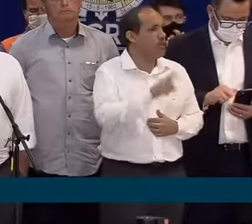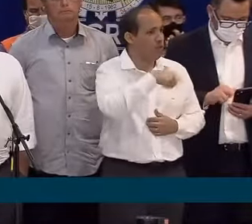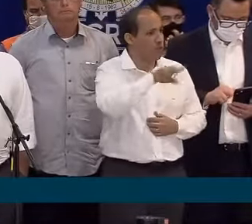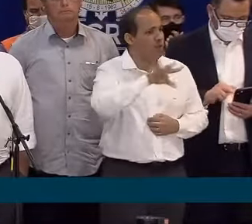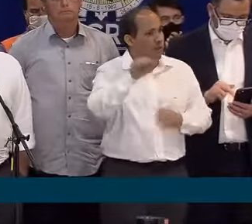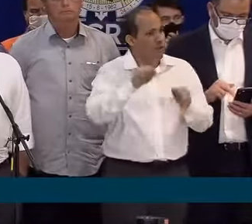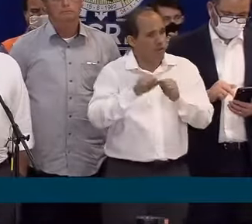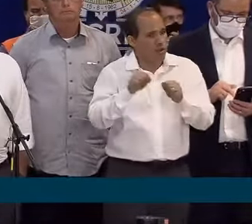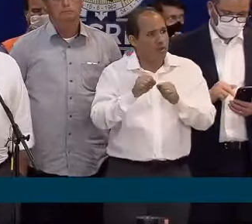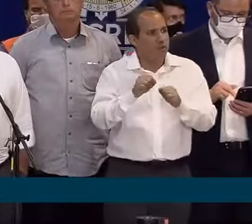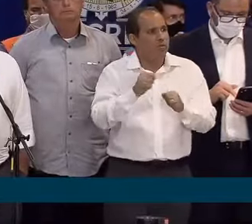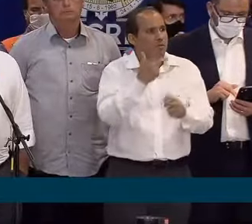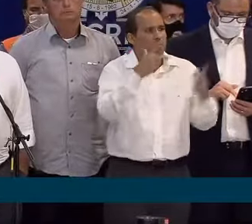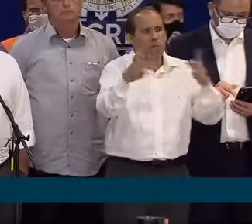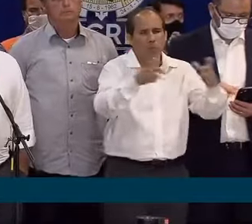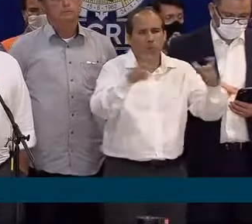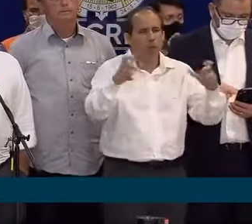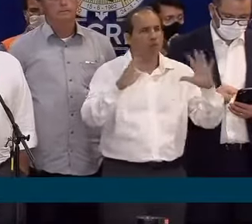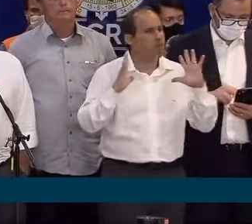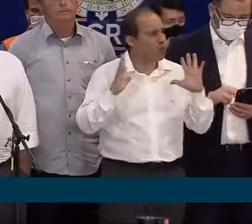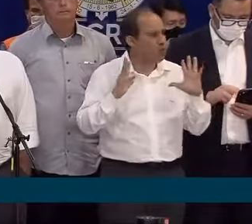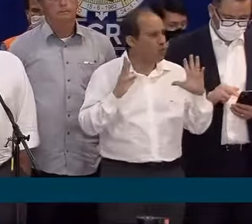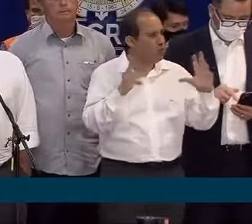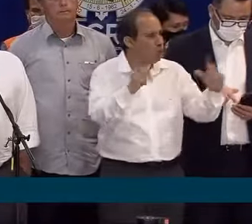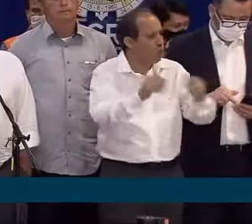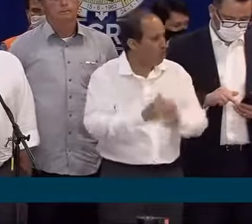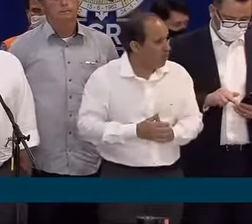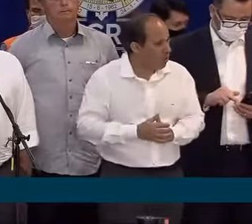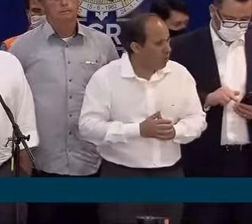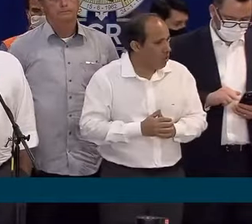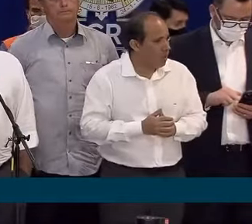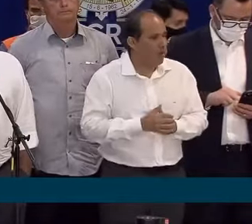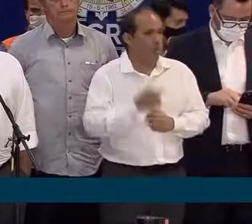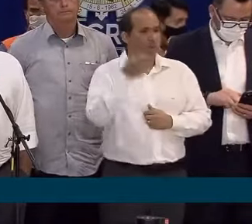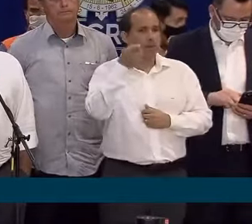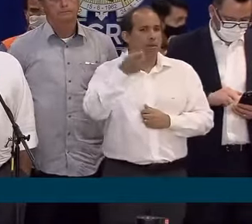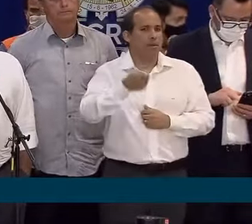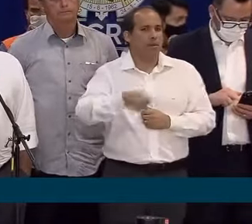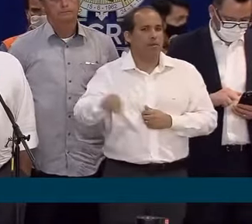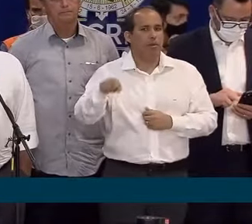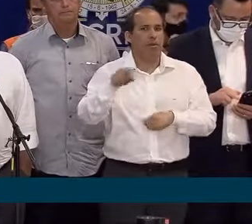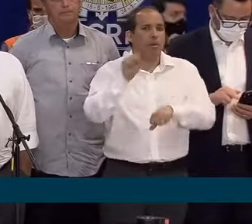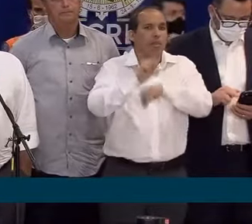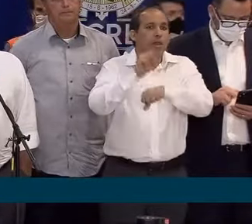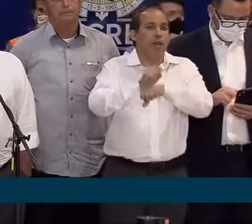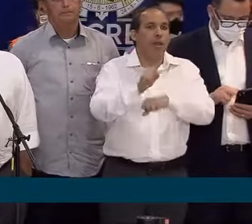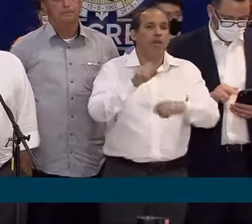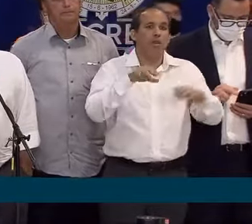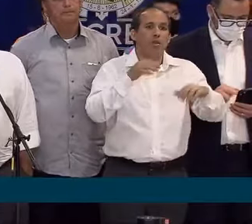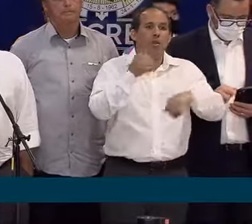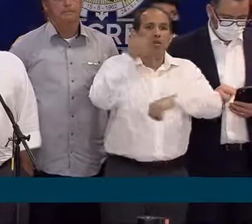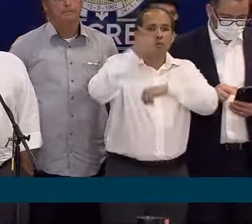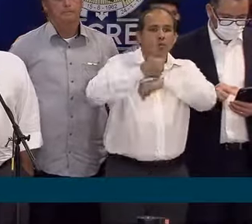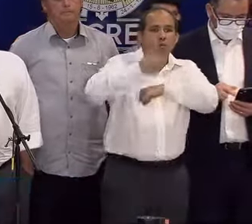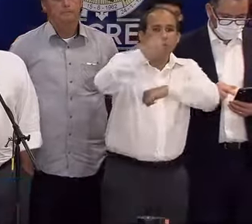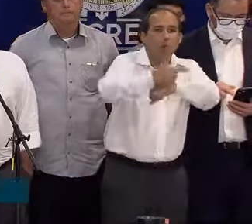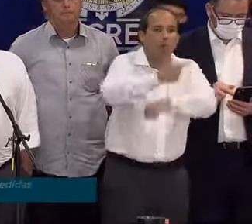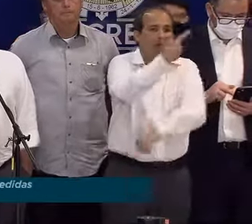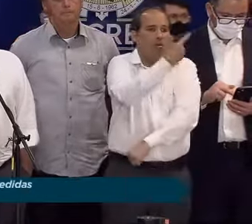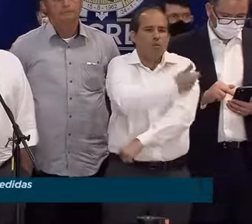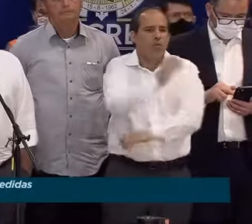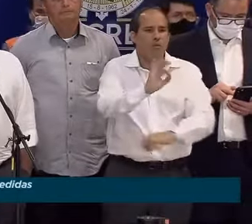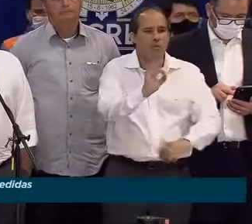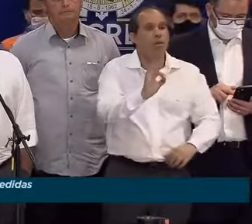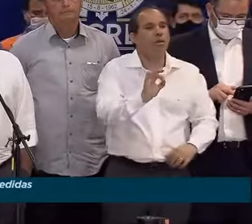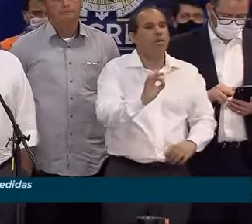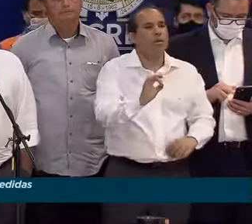fazer a vacinação integral, ou seja, não precisamos, neste caso, guardar uma segunda dose. Então, vamos atender no